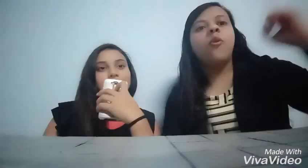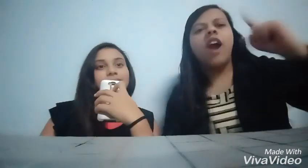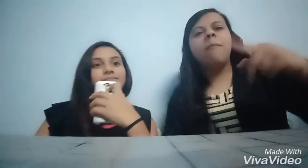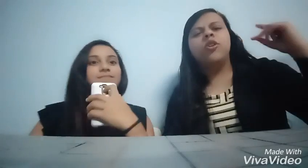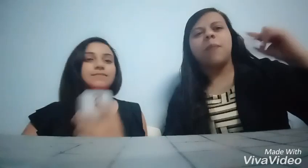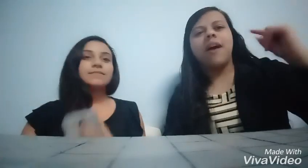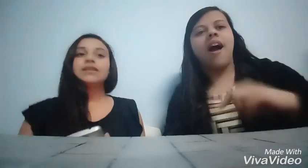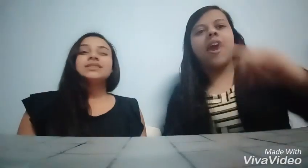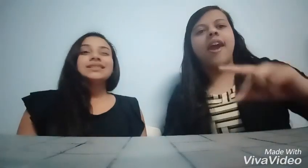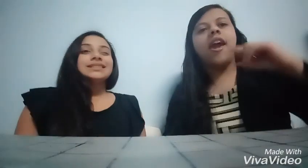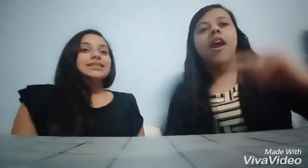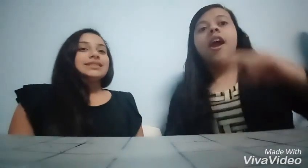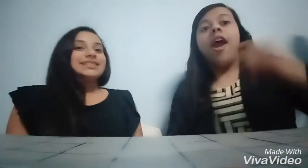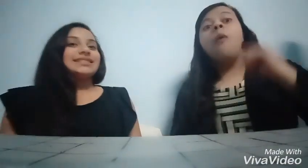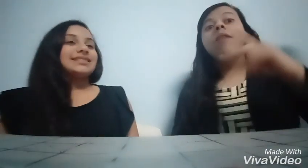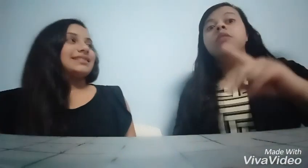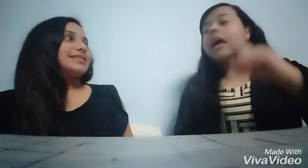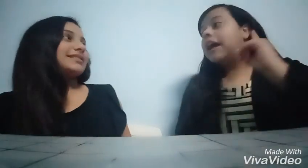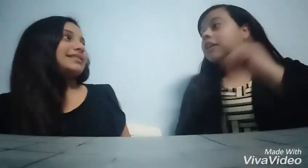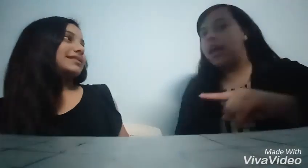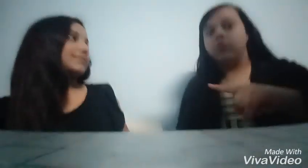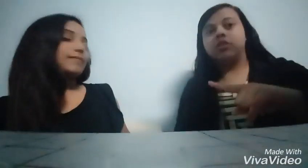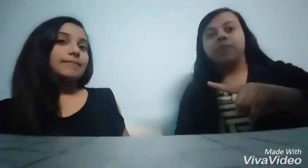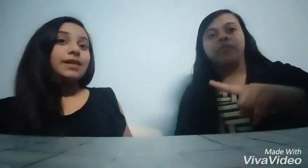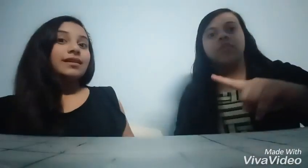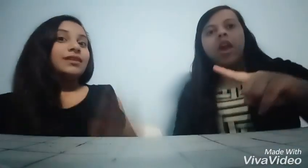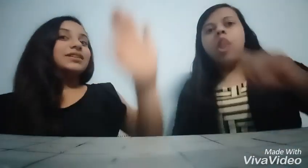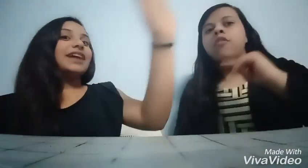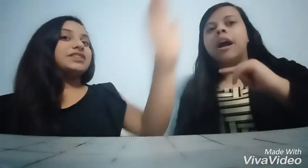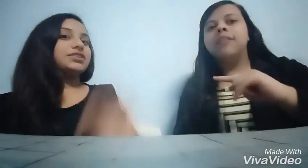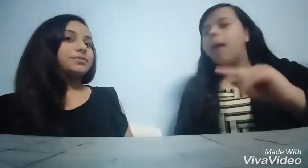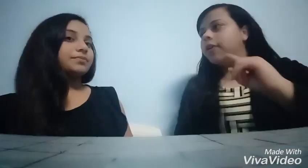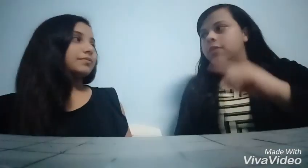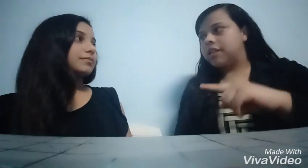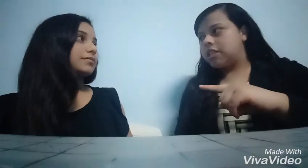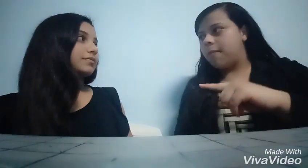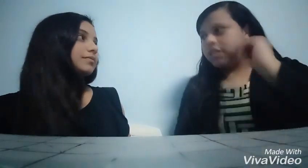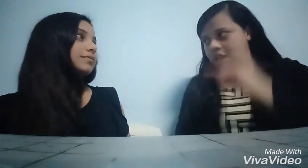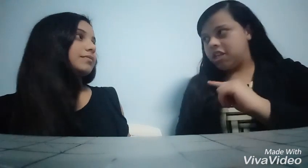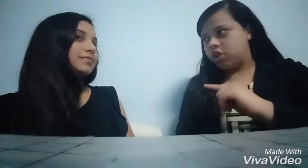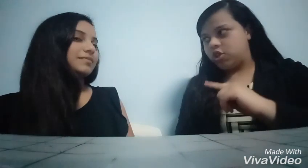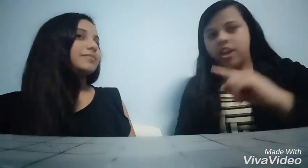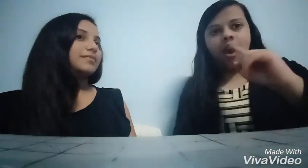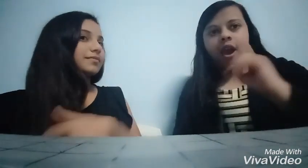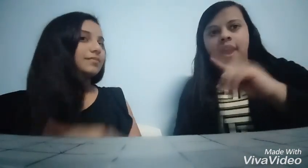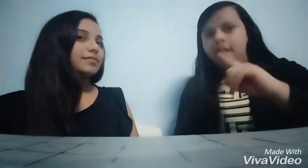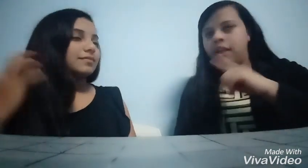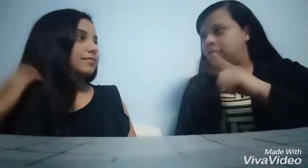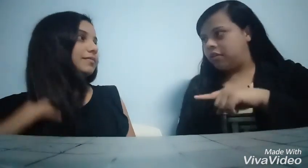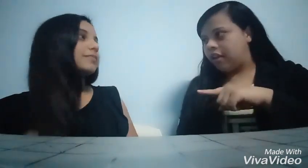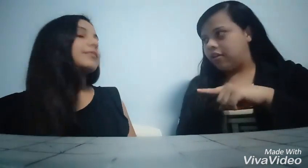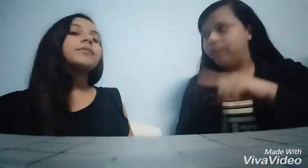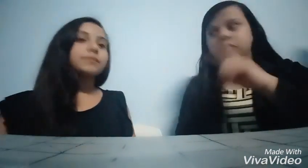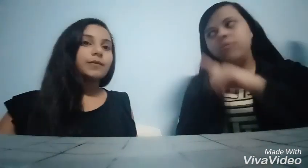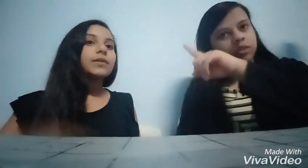O rei mandou chamar. É o hino da Silvana Lemos. Eu não vou cantar porque eu esqueci, mas beleza? É o rei tem que ouvir dela. Então isso